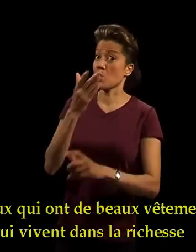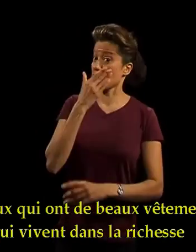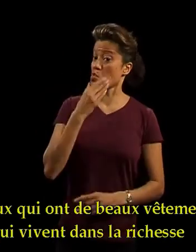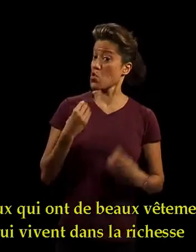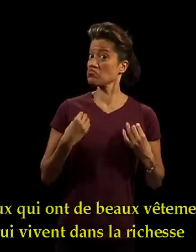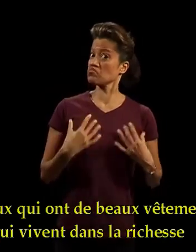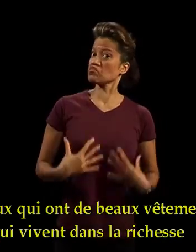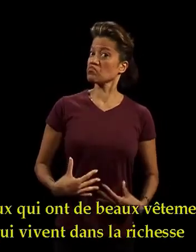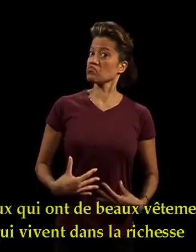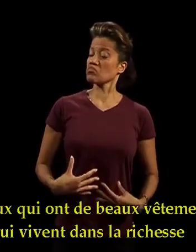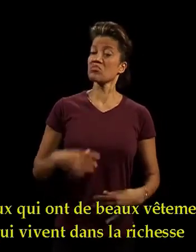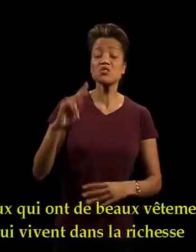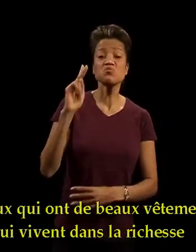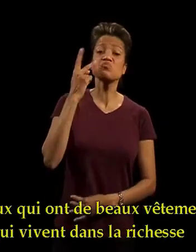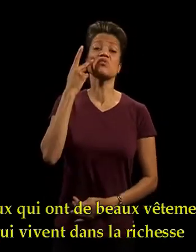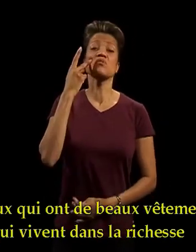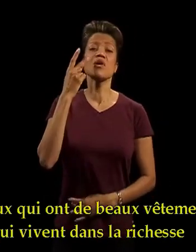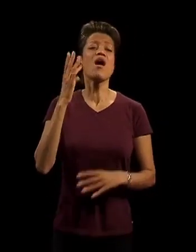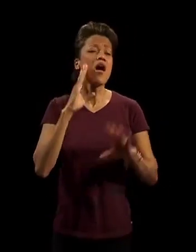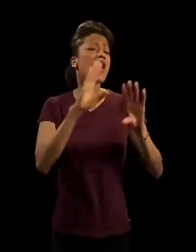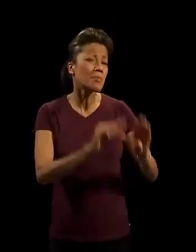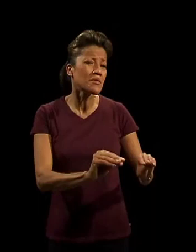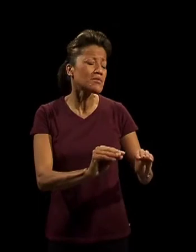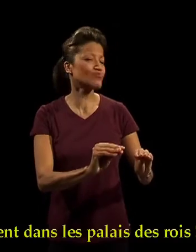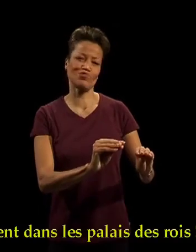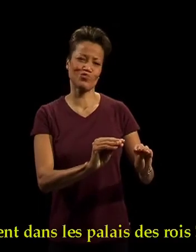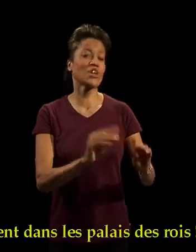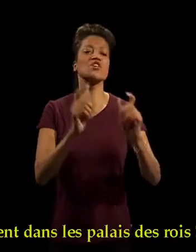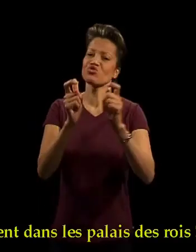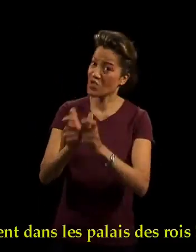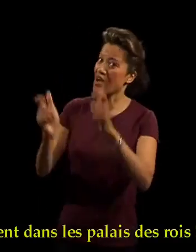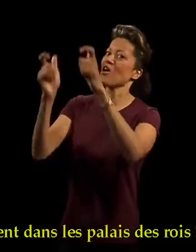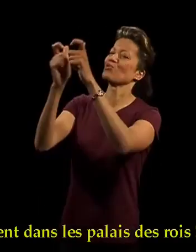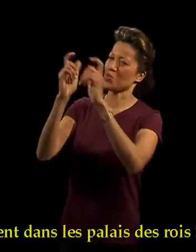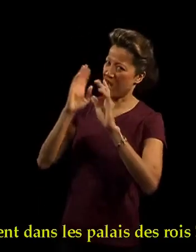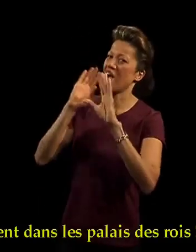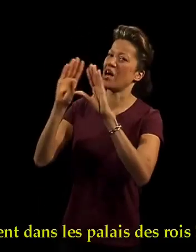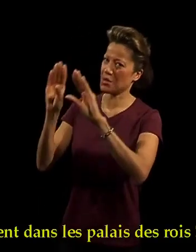beaux vêtements et qui vivent dans la richesse habitent dans les palais des rois.